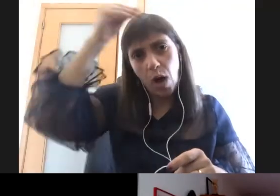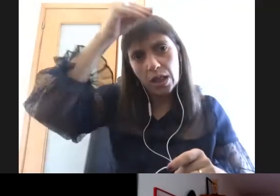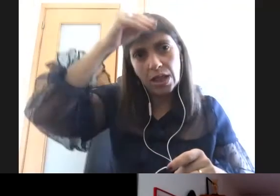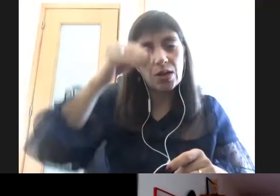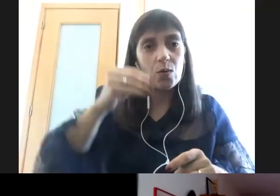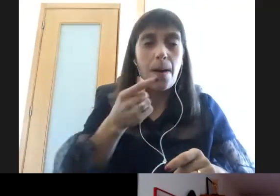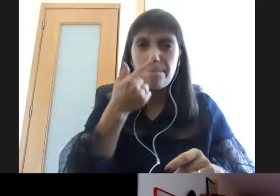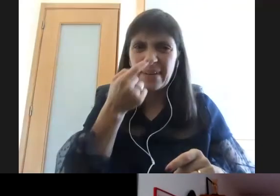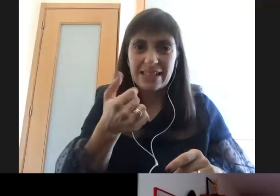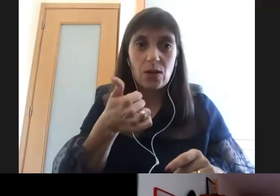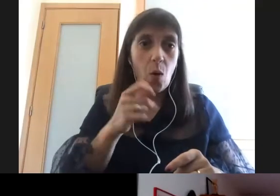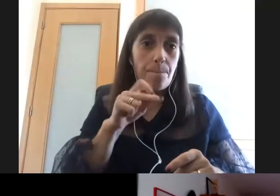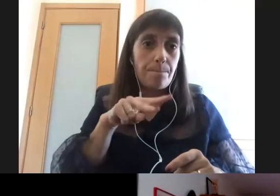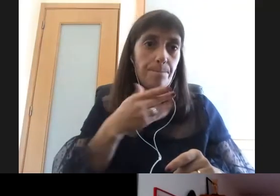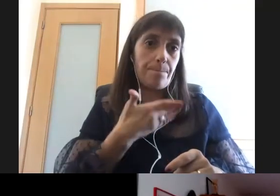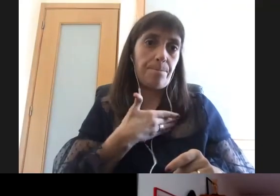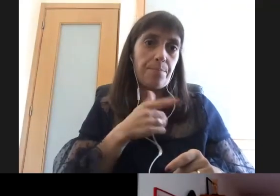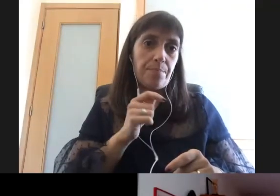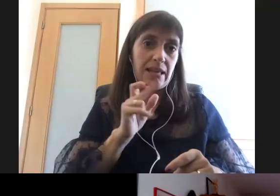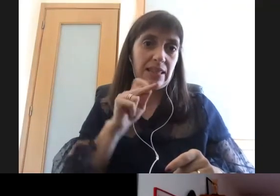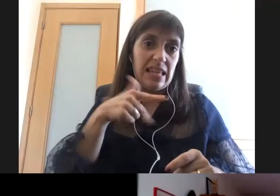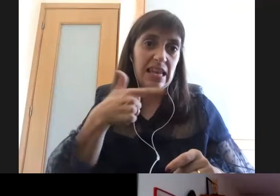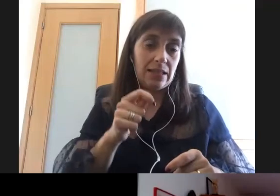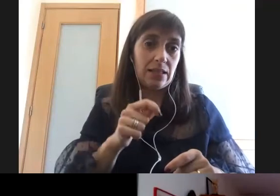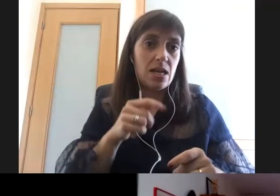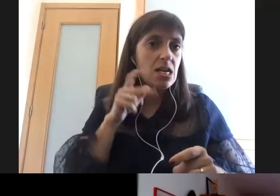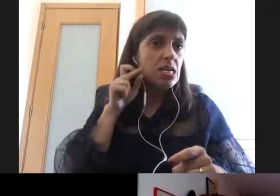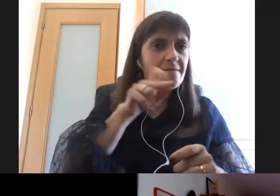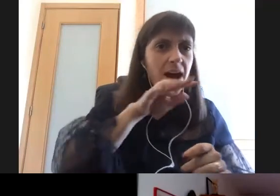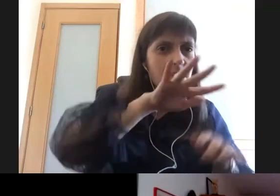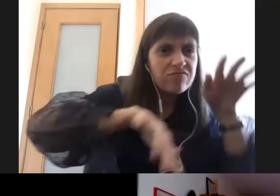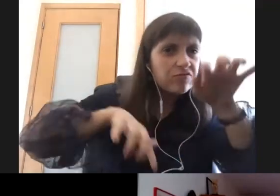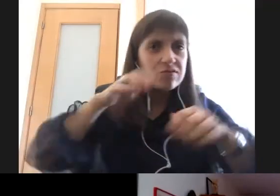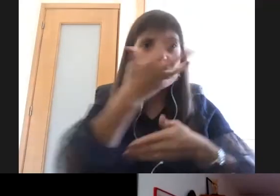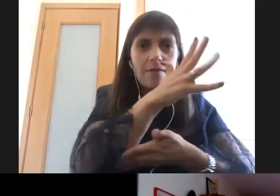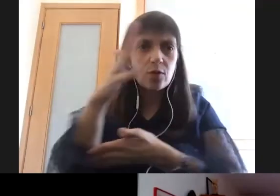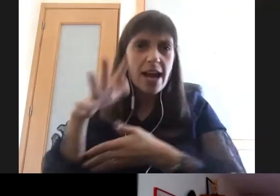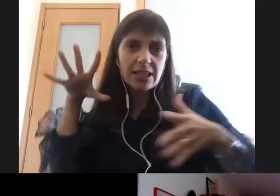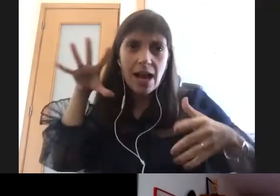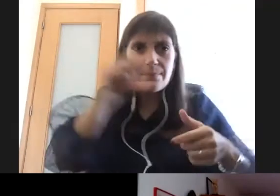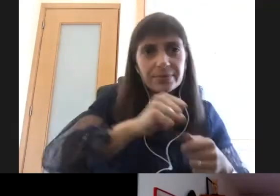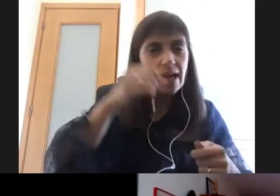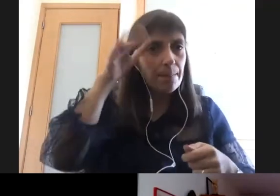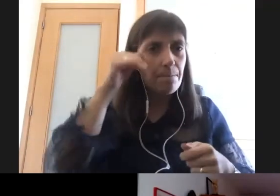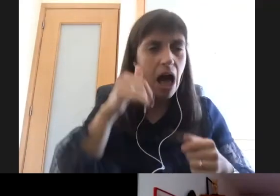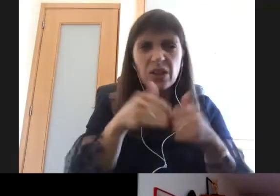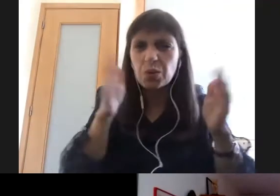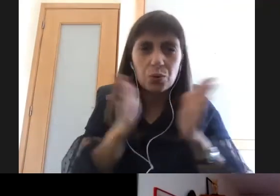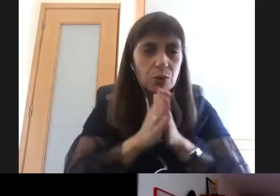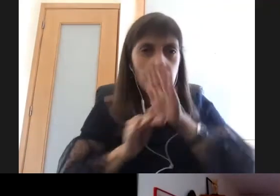bandeirantes, se mete no meio do mato com coragem, caça-onça, esse tipo de coisa, desbrava